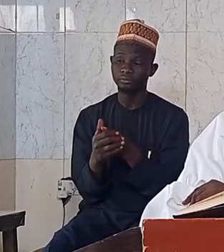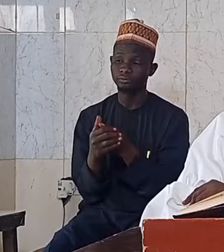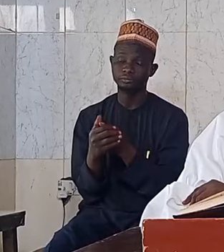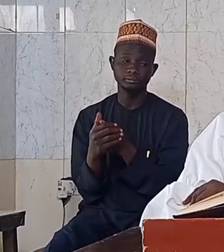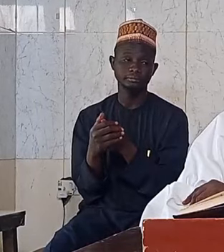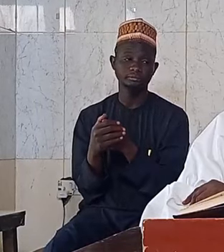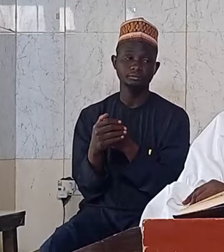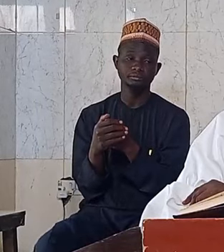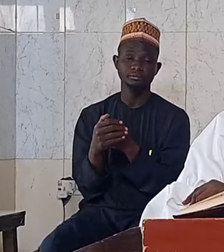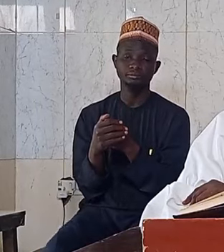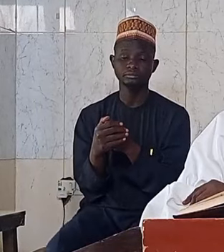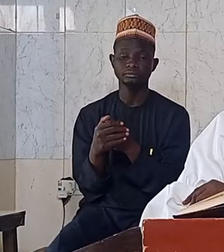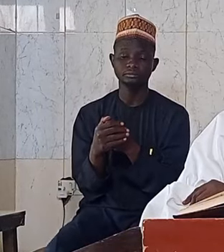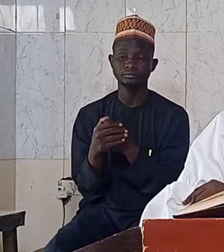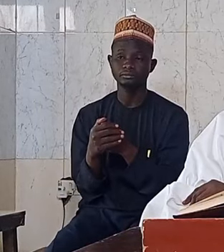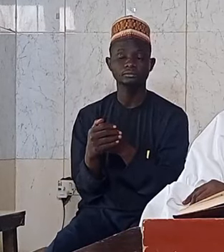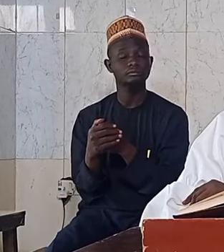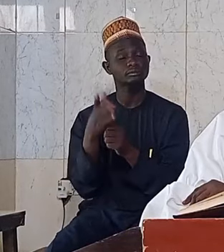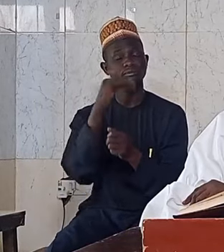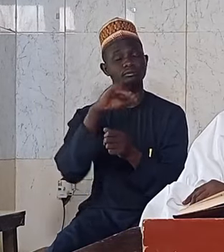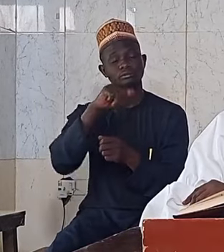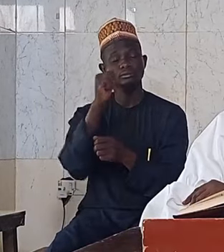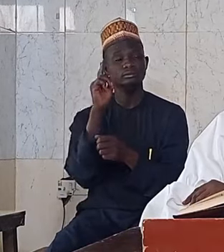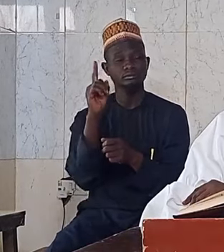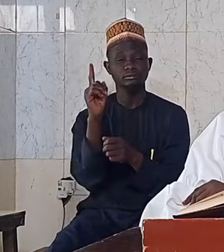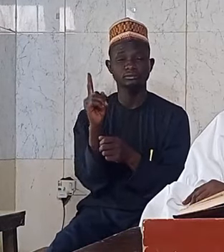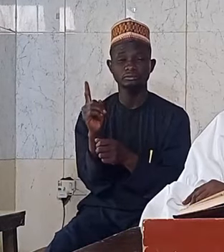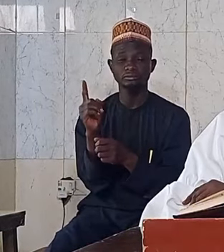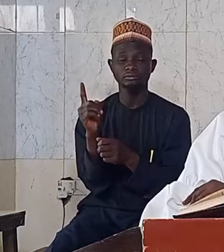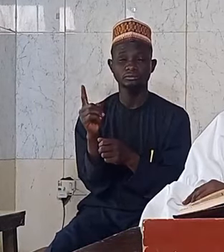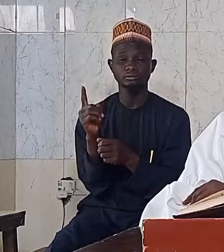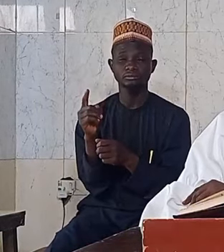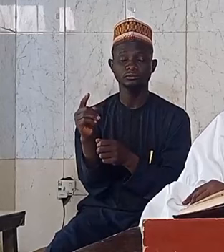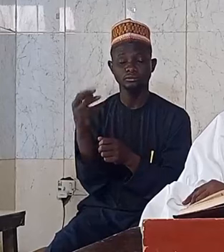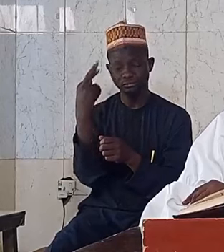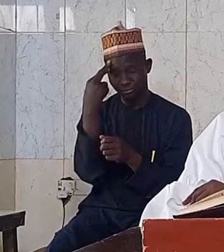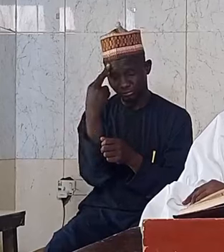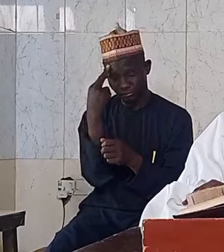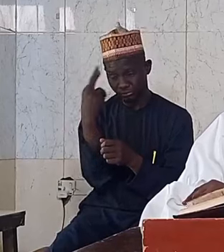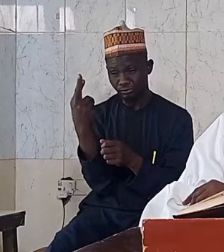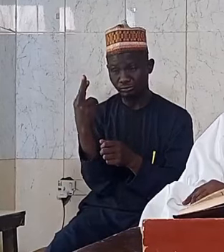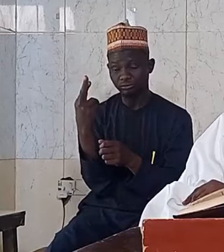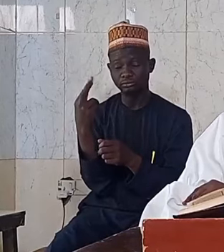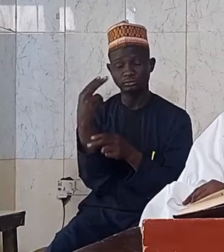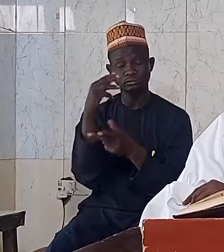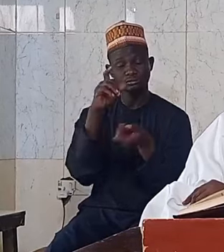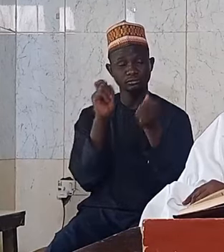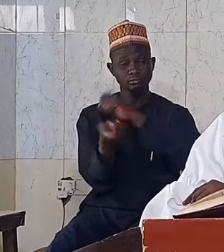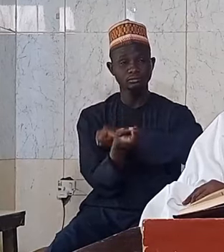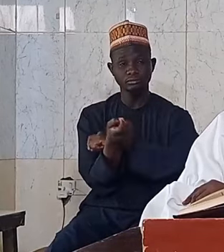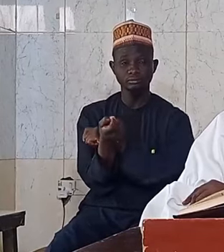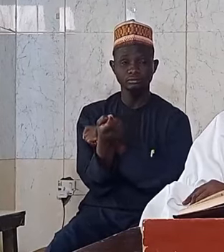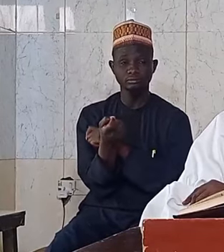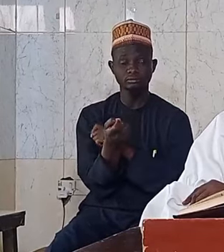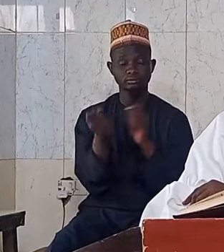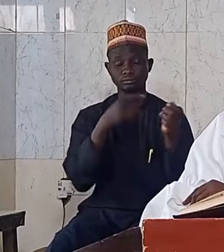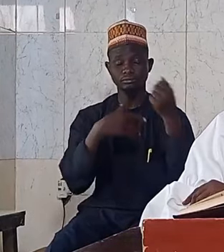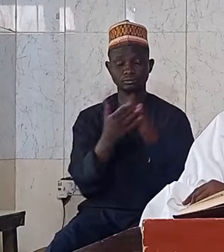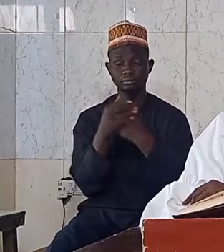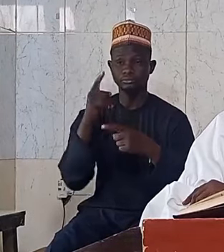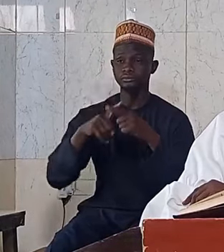أنغاني أكوي كمون ديكي سببي واندا نعت دين يعود